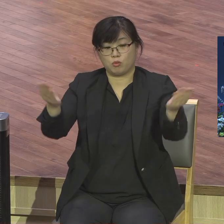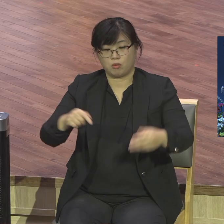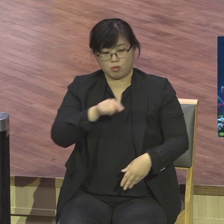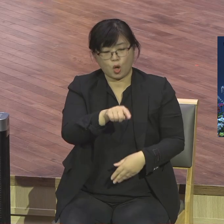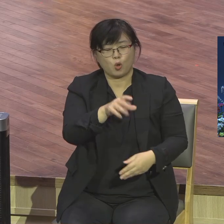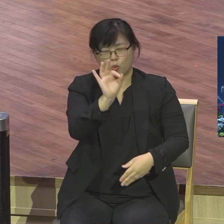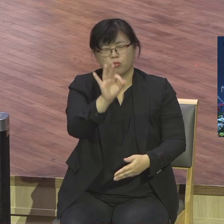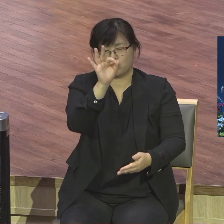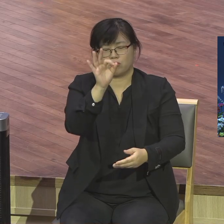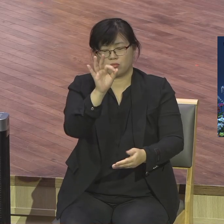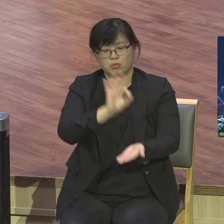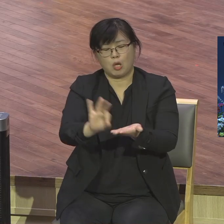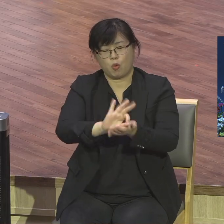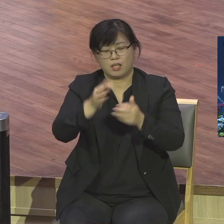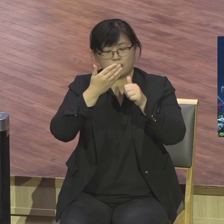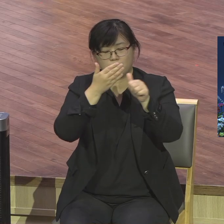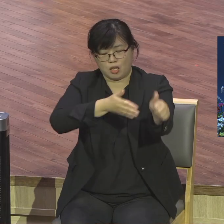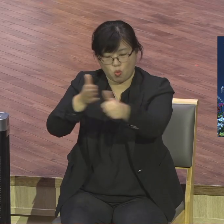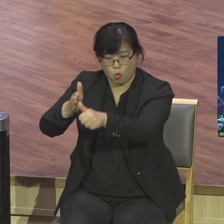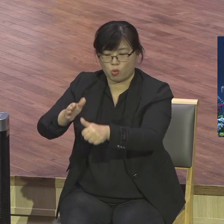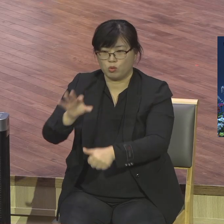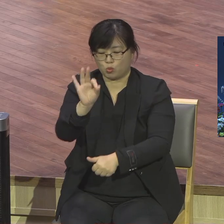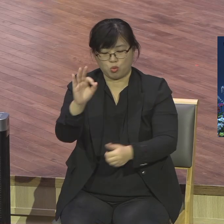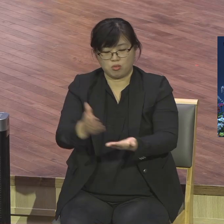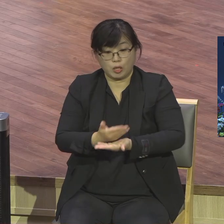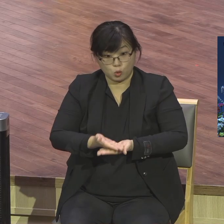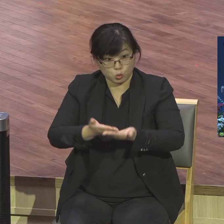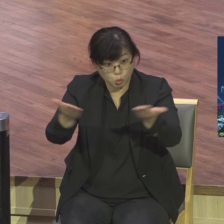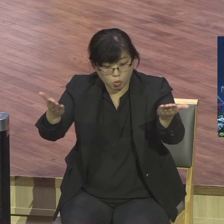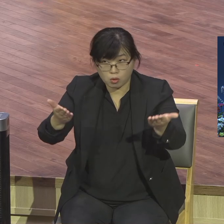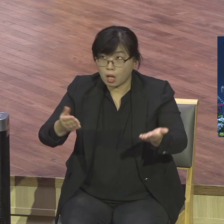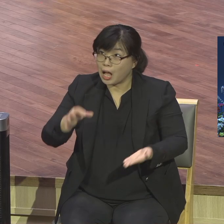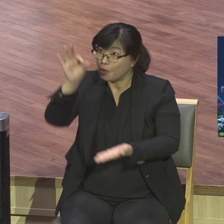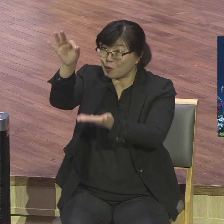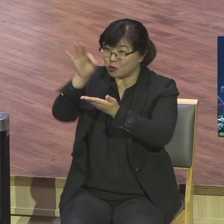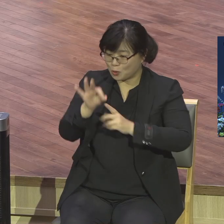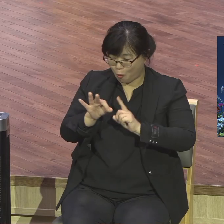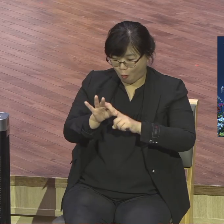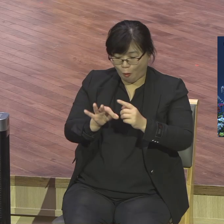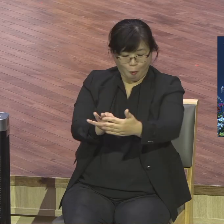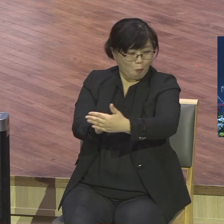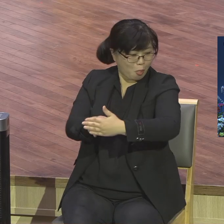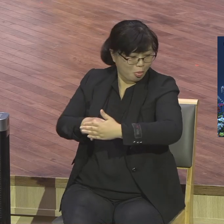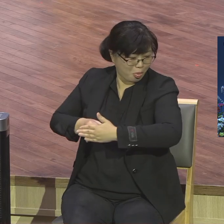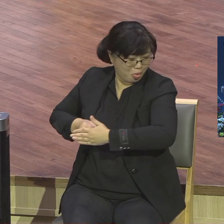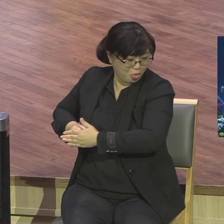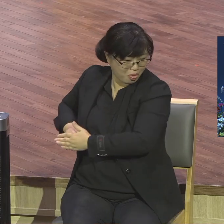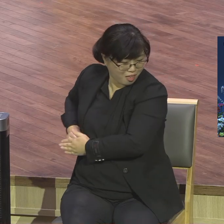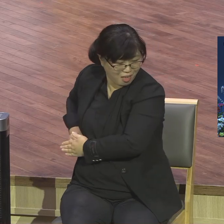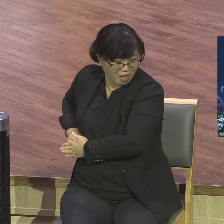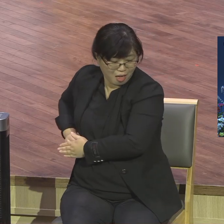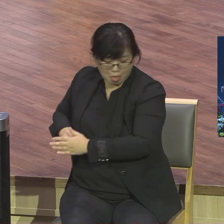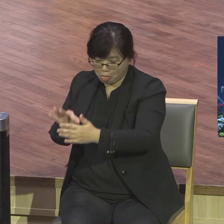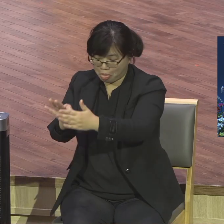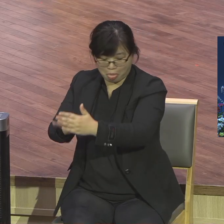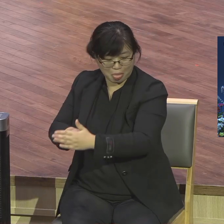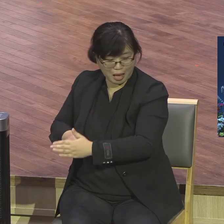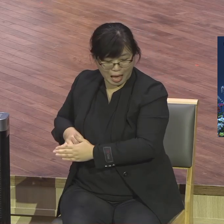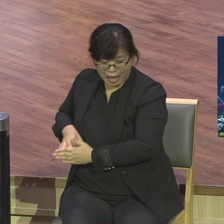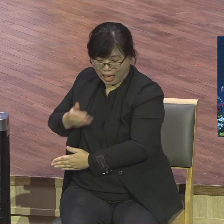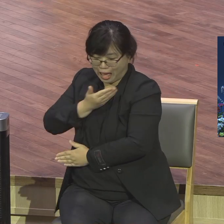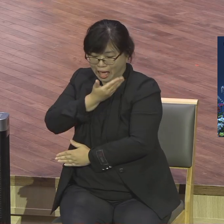돈을 그게 뭐라 그래요 귀신 돌린 거요 안 씁니다 해당기는 모습 보면